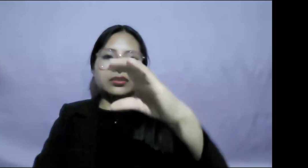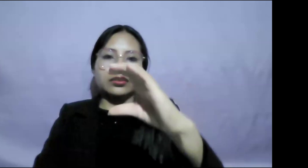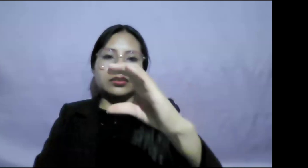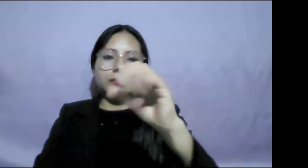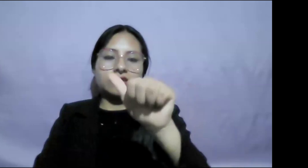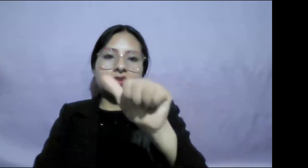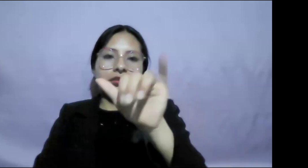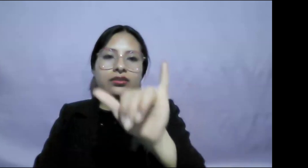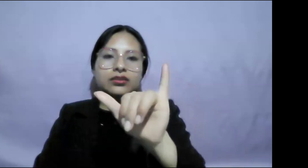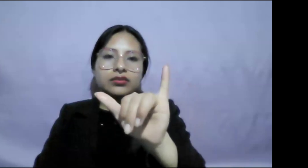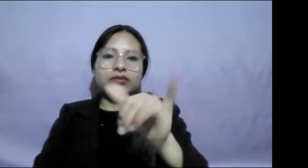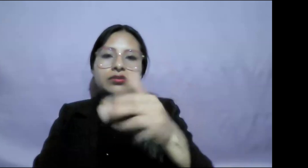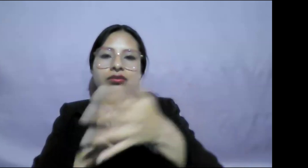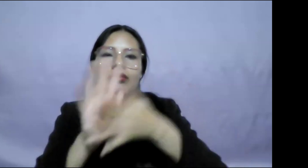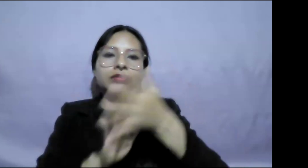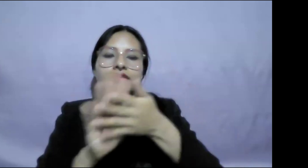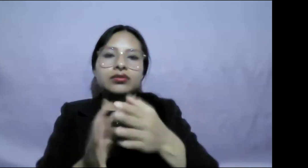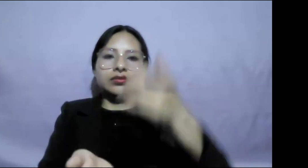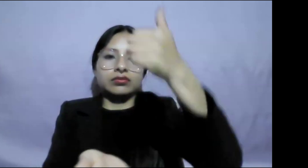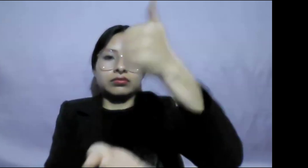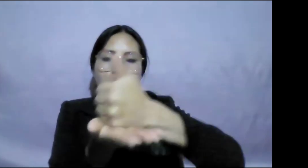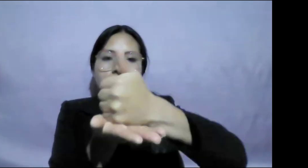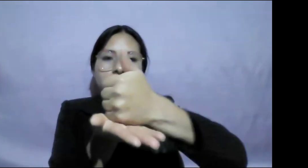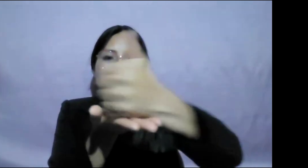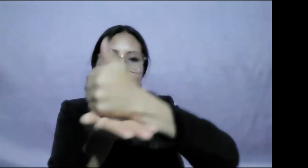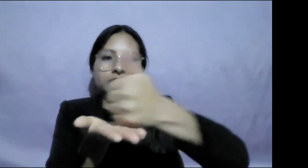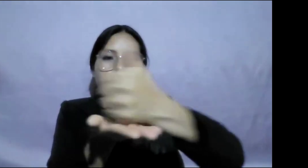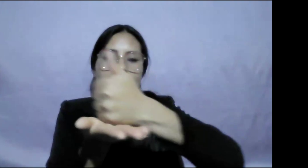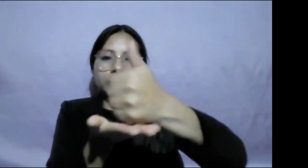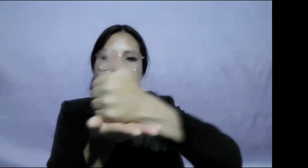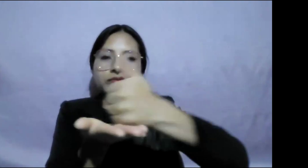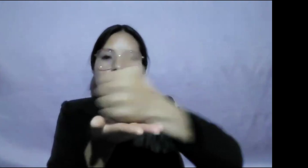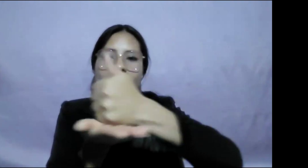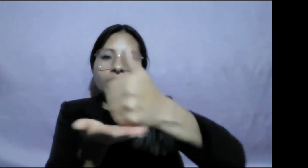segundo a abancay seña